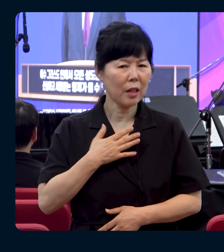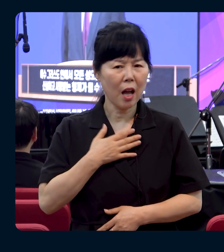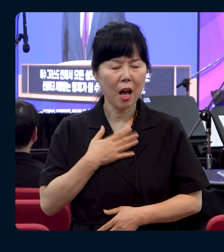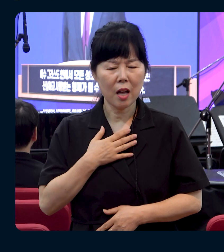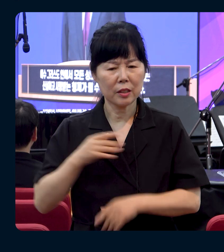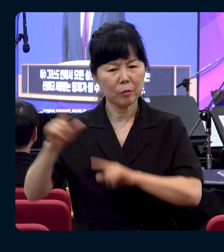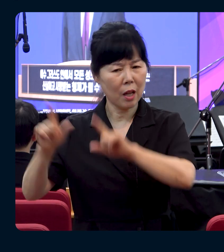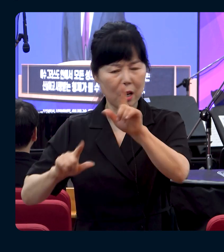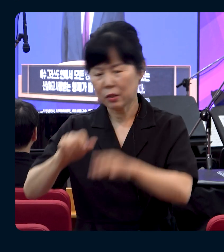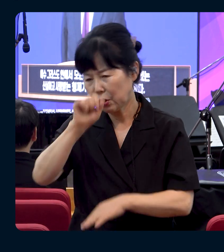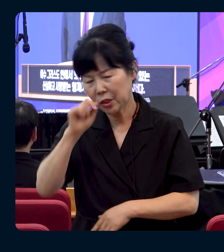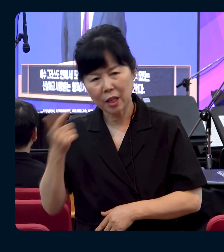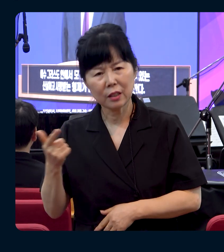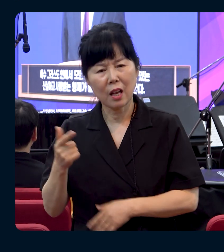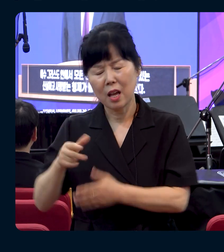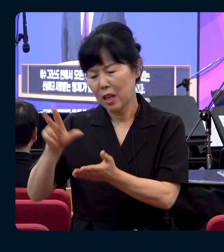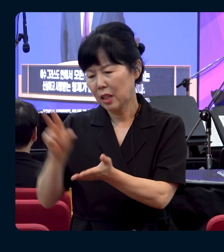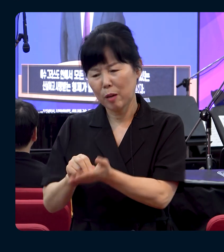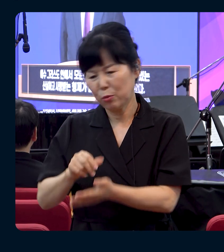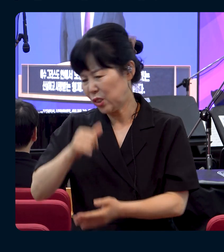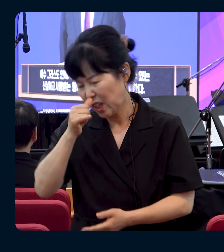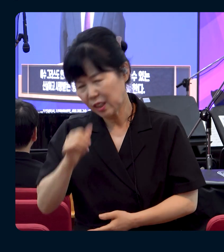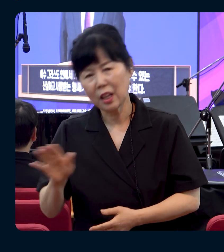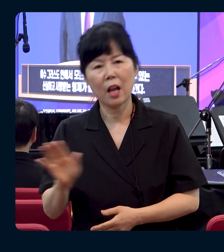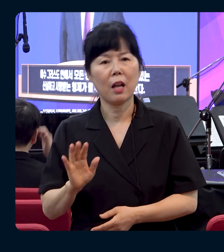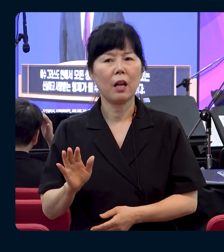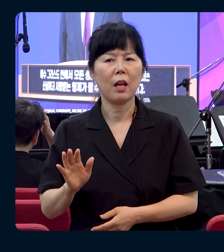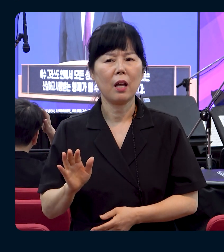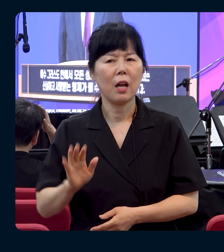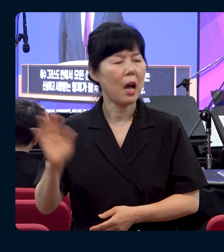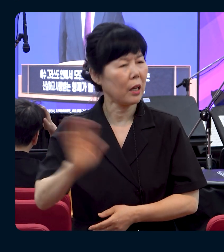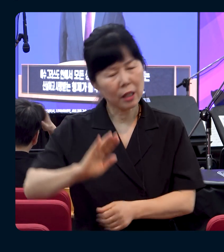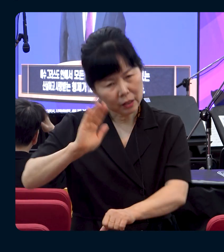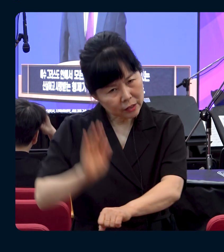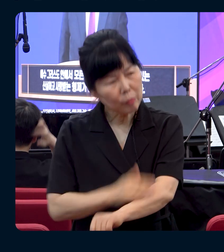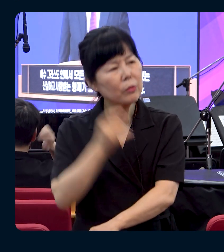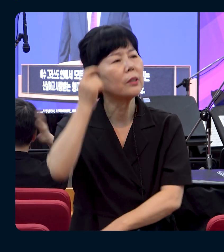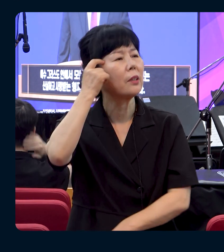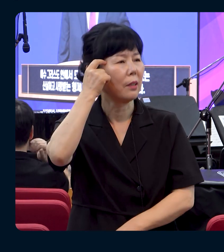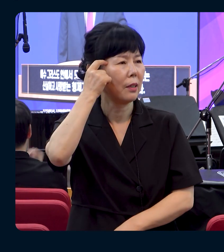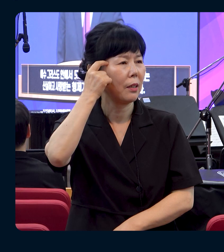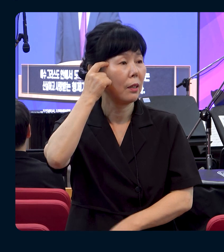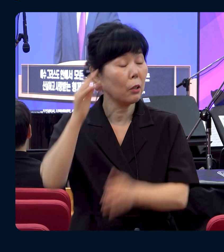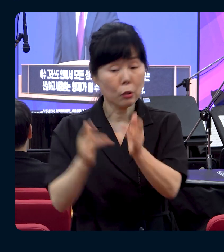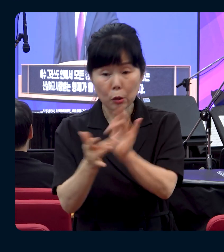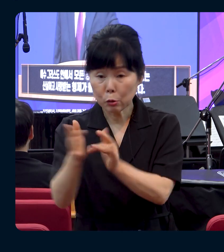그럴 수 없는 어떤 문제를 가지고 있으니까. 누가 그런 문제가 있어요? 예수 안에 있는데.